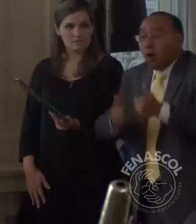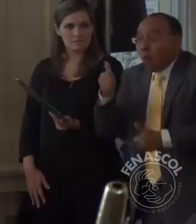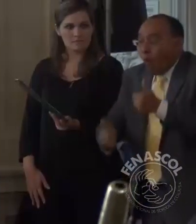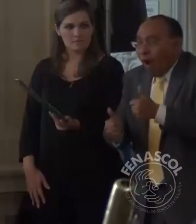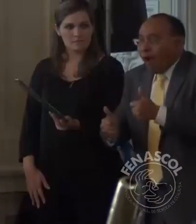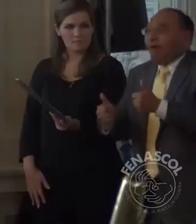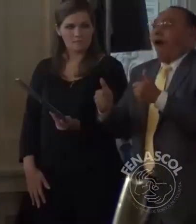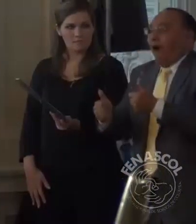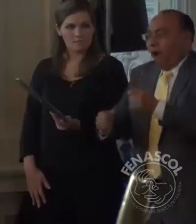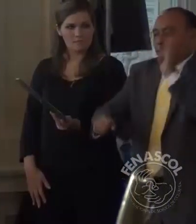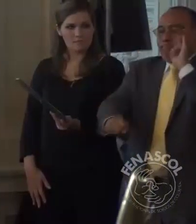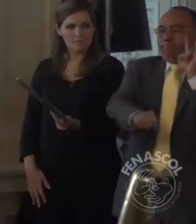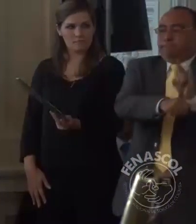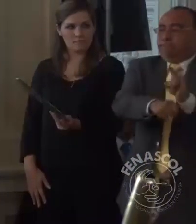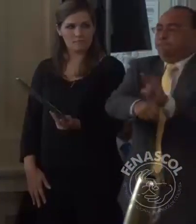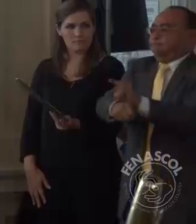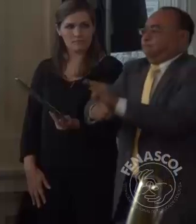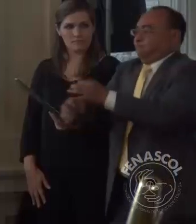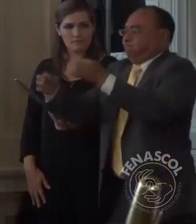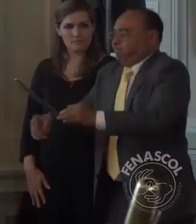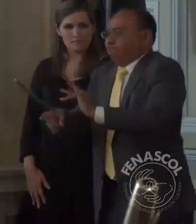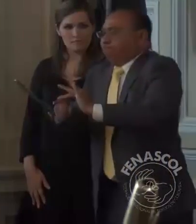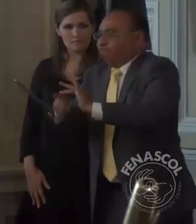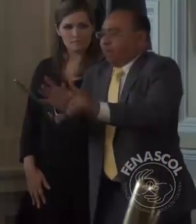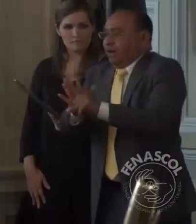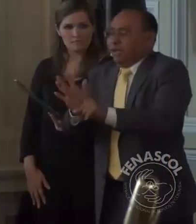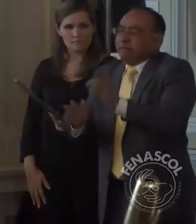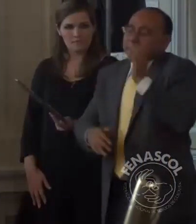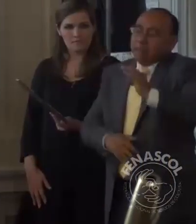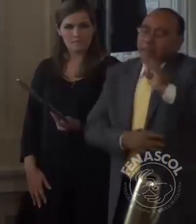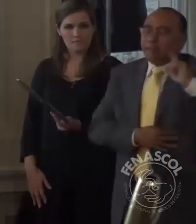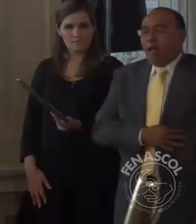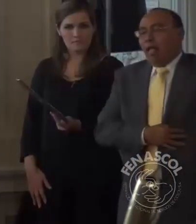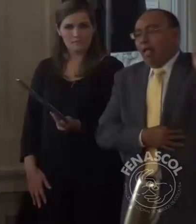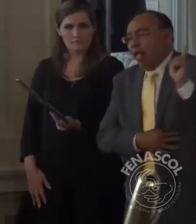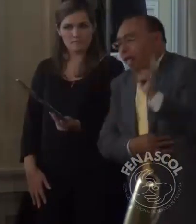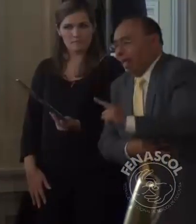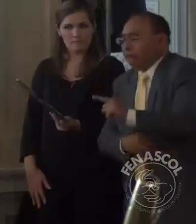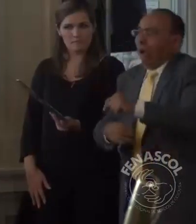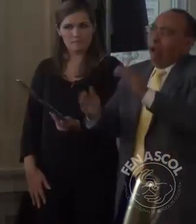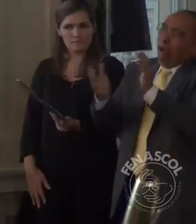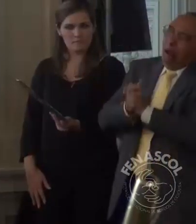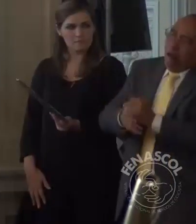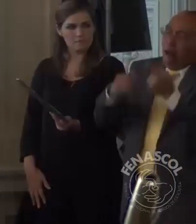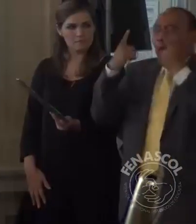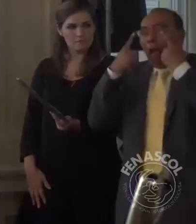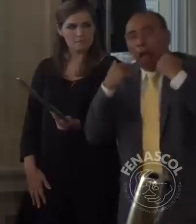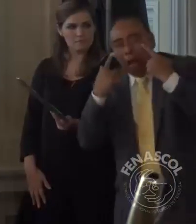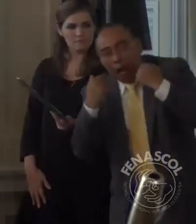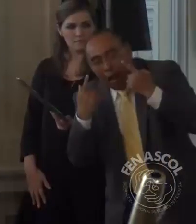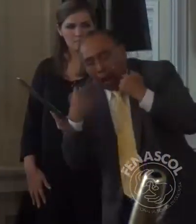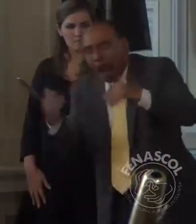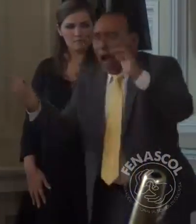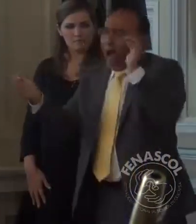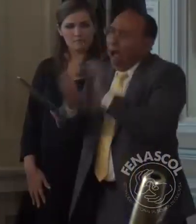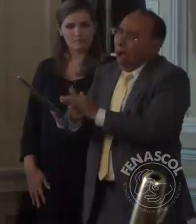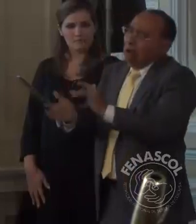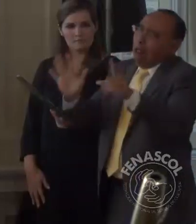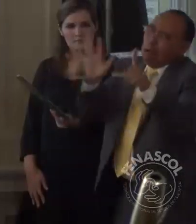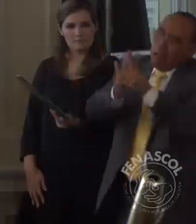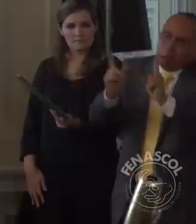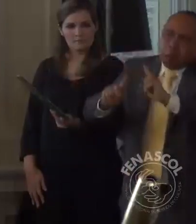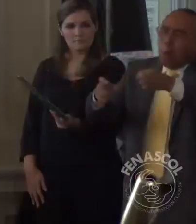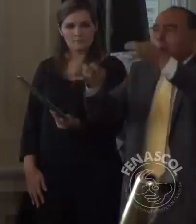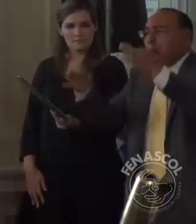deberes. Y el deber de nosotros en este momento es velar para que se cumpla la ley. Como siempre ha sucedido,